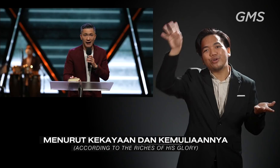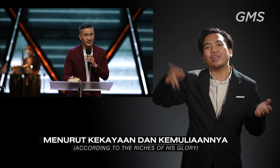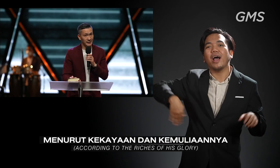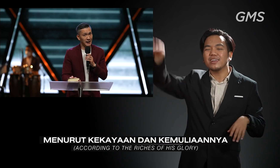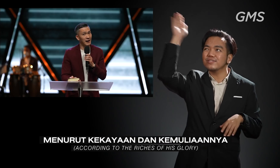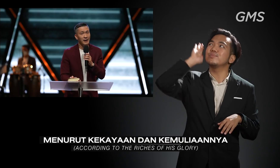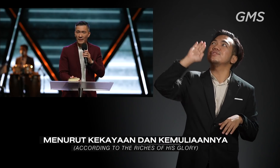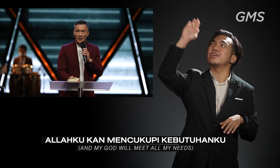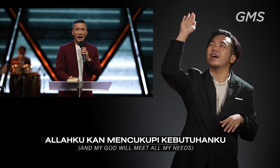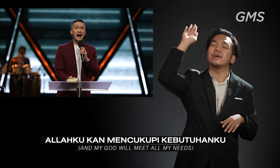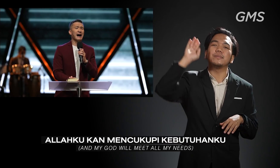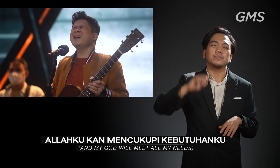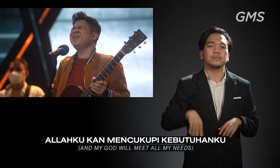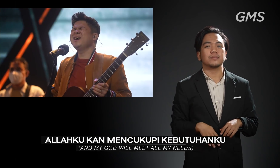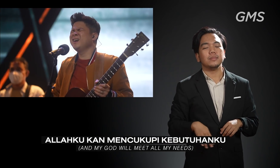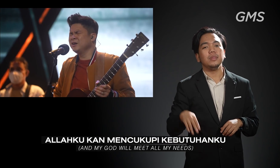kemuliaannya.